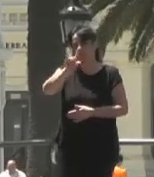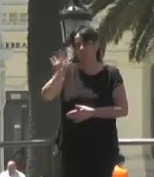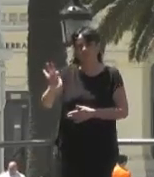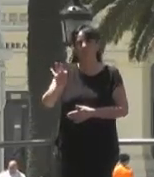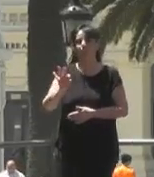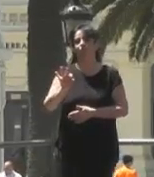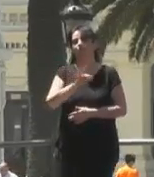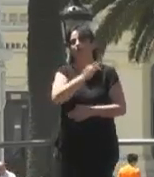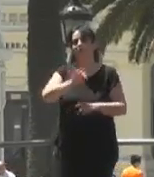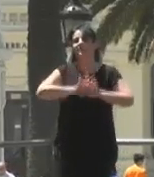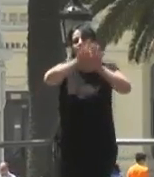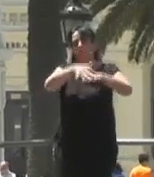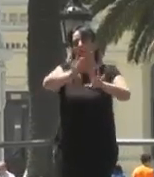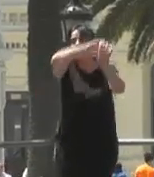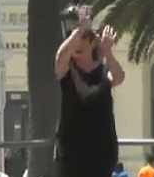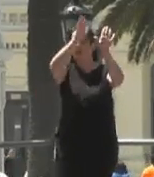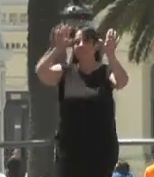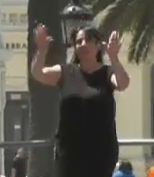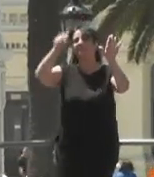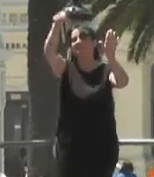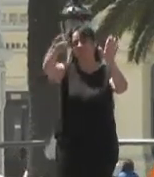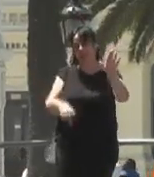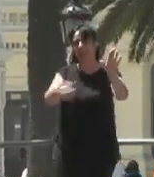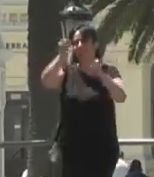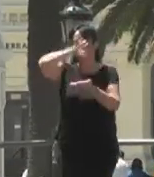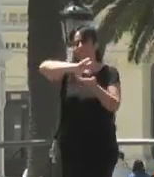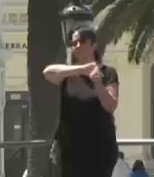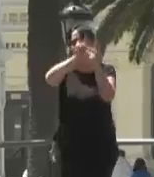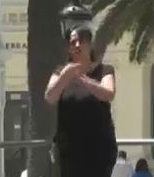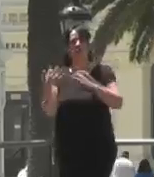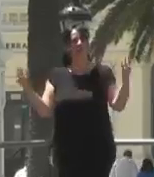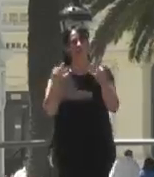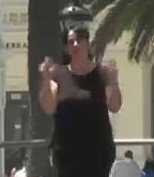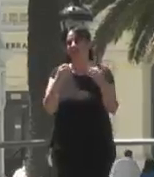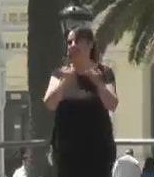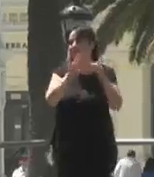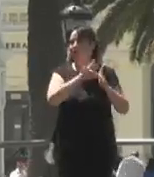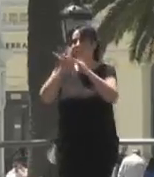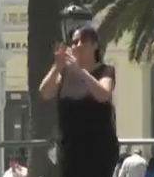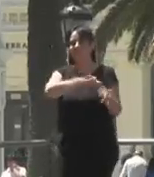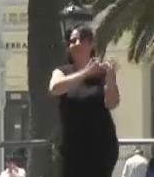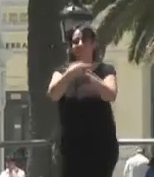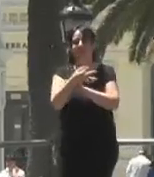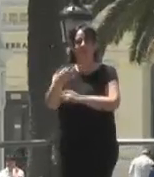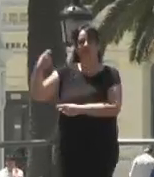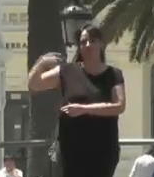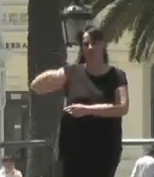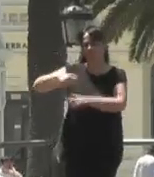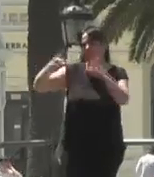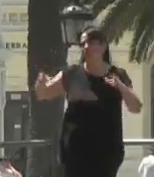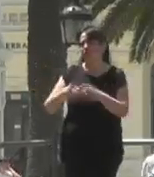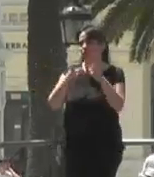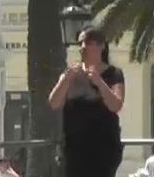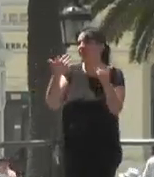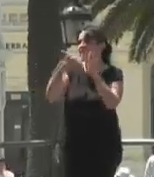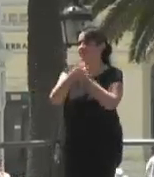Ferreiro e como a Marea Atlántica, que están facendo desta cidade a cidade do cambio, a vanguarda do cambio, coa renda social municipal, devolvendo